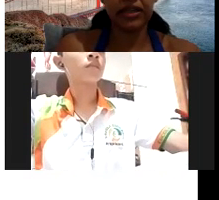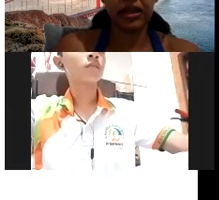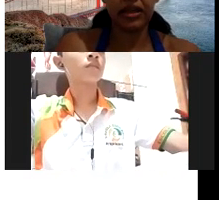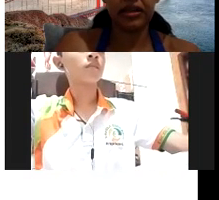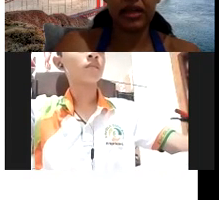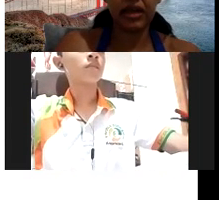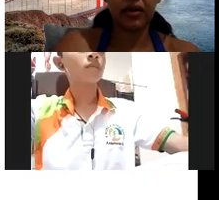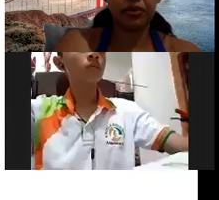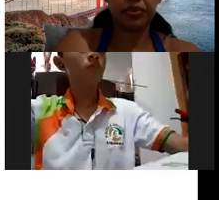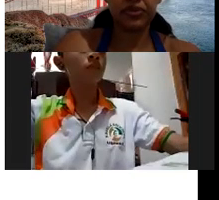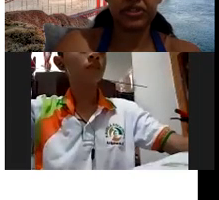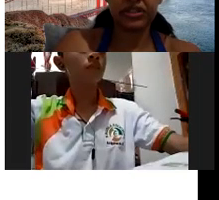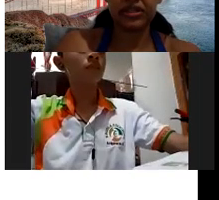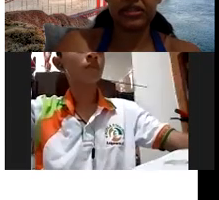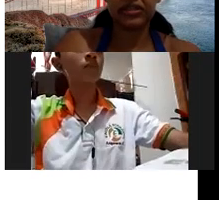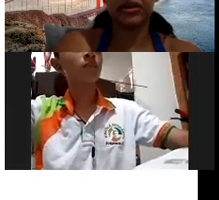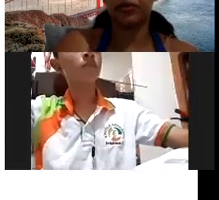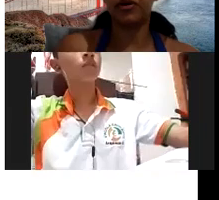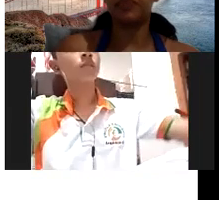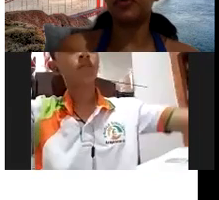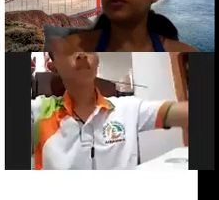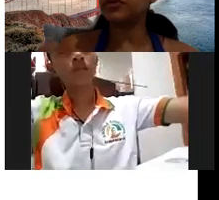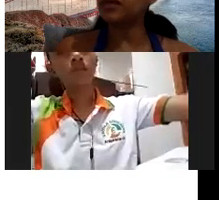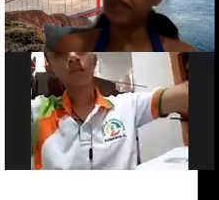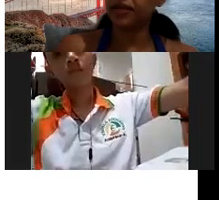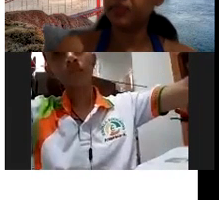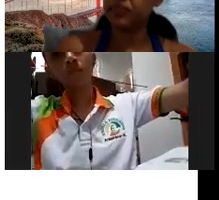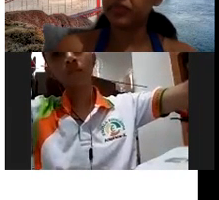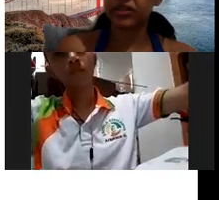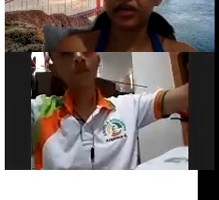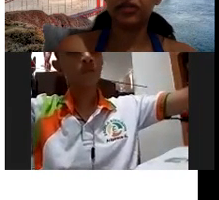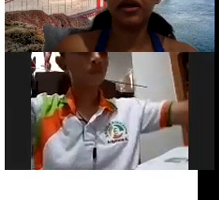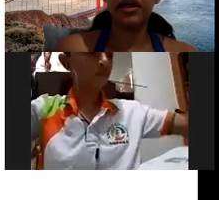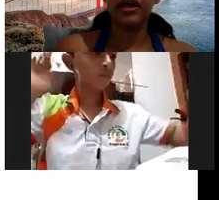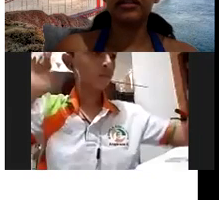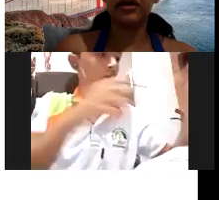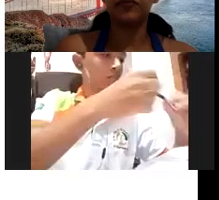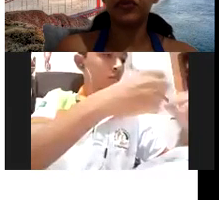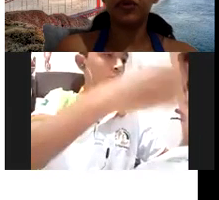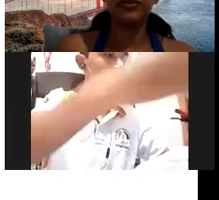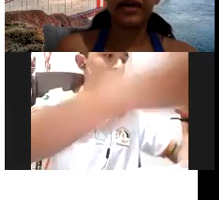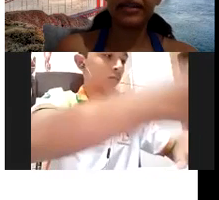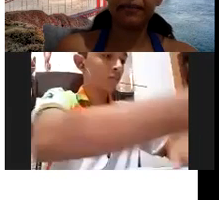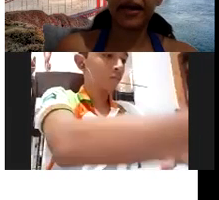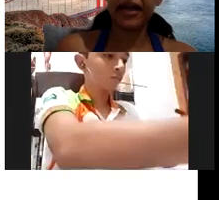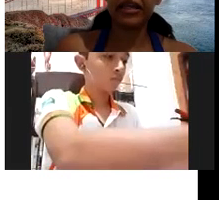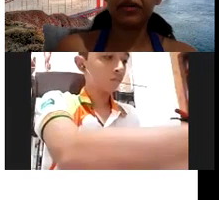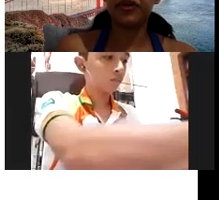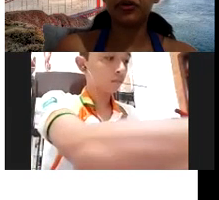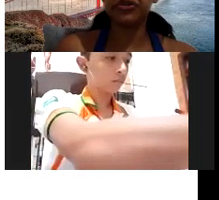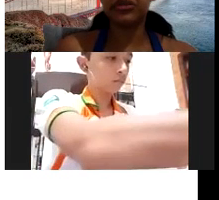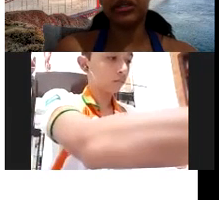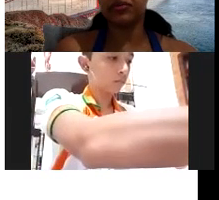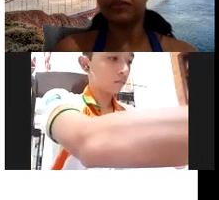reação química aqui de that compose são porque eu quebrei Tá certo então quando era